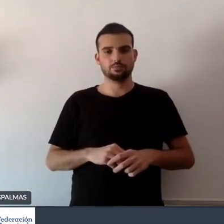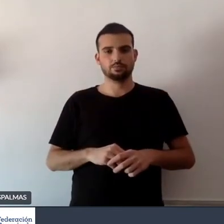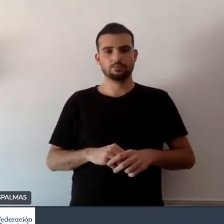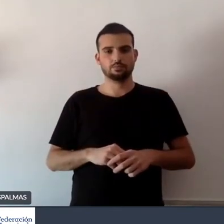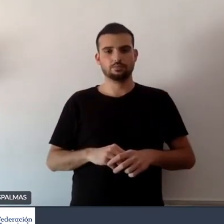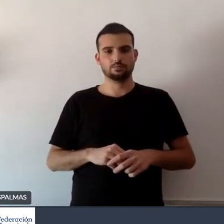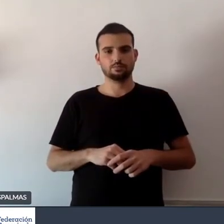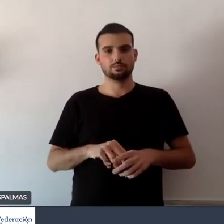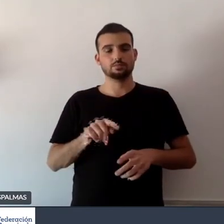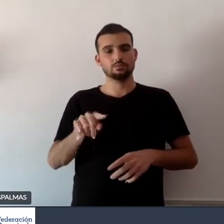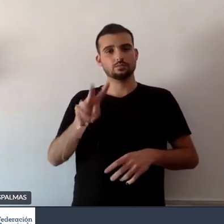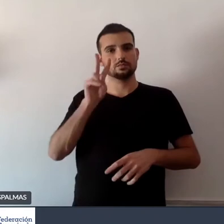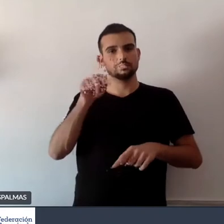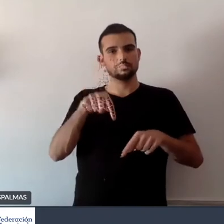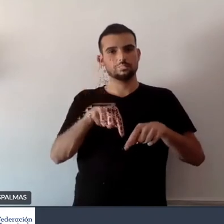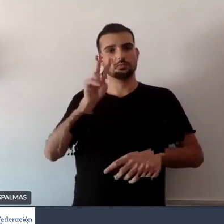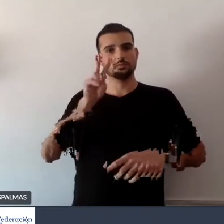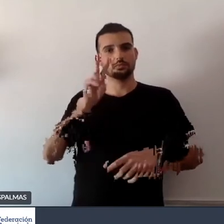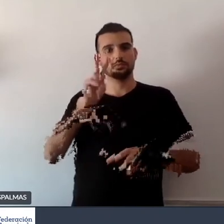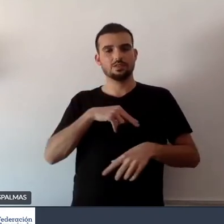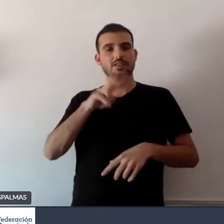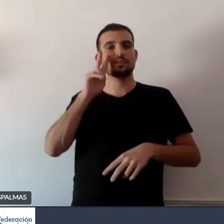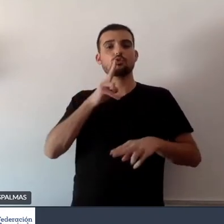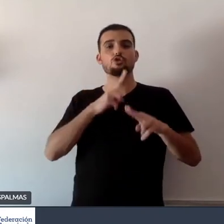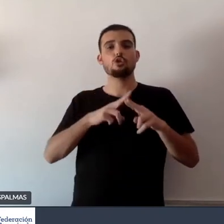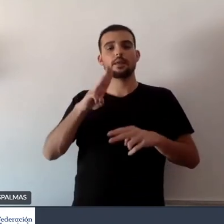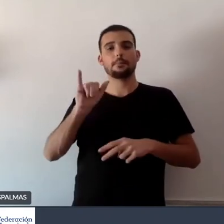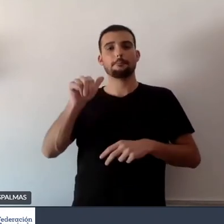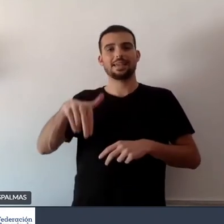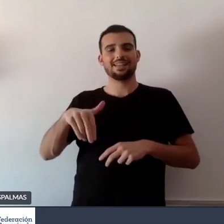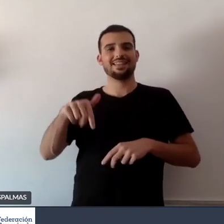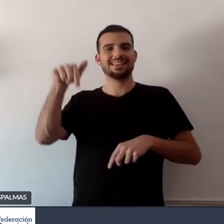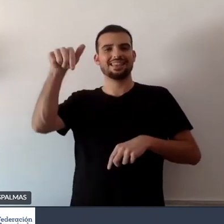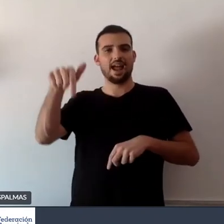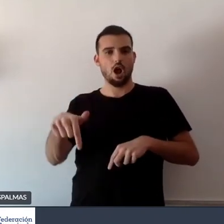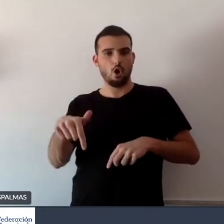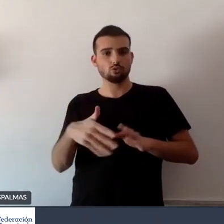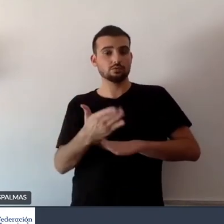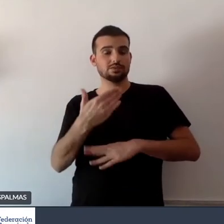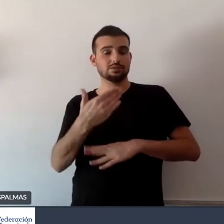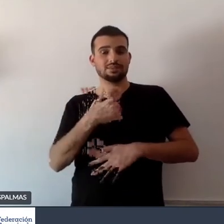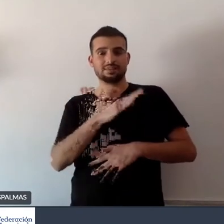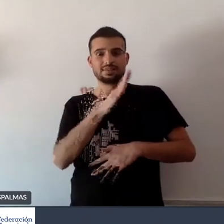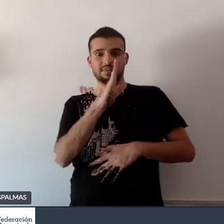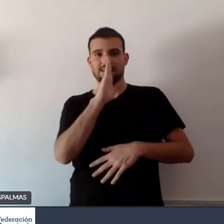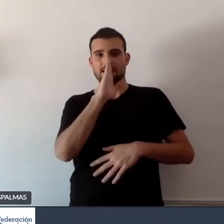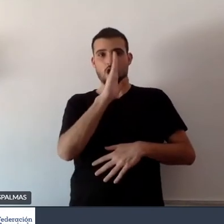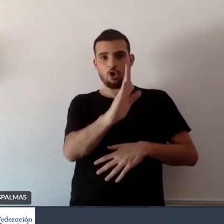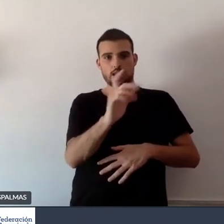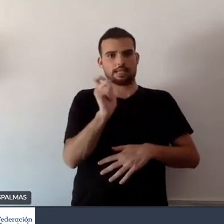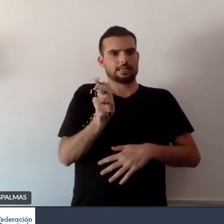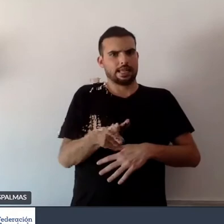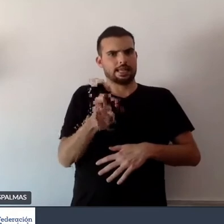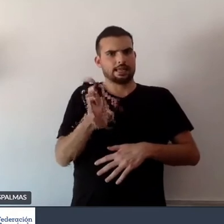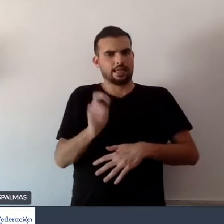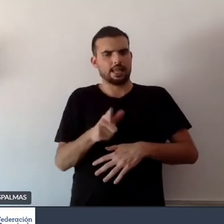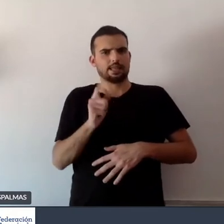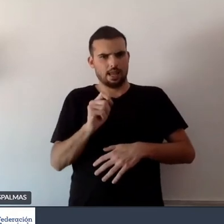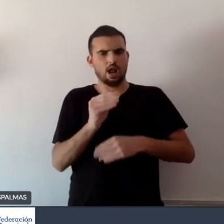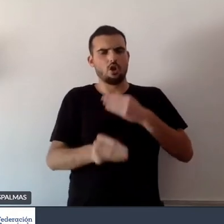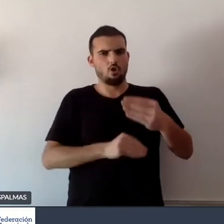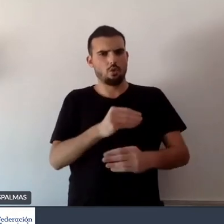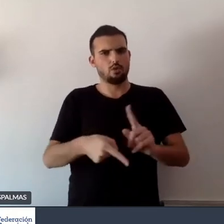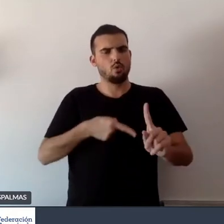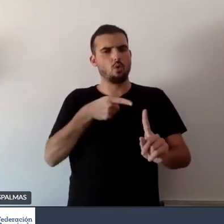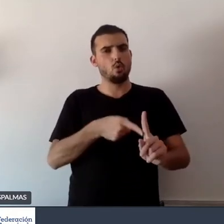Aquí vemos un pin down o un down screen en diagonal hacia el tirador, una solución que utilizan mucho Juventud, por ejemplo, con Prepelic. Aquí